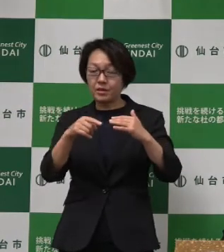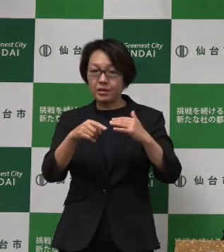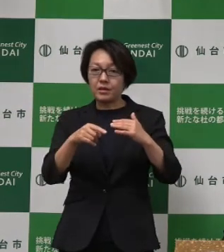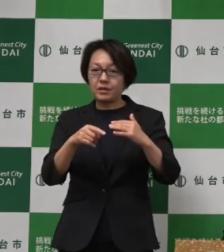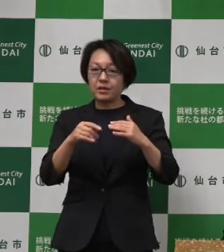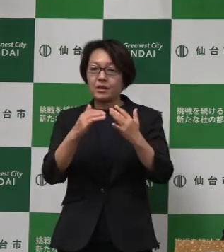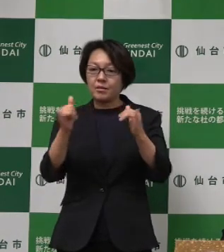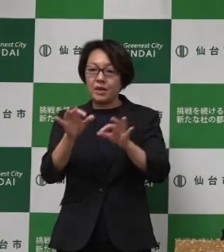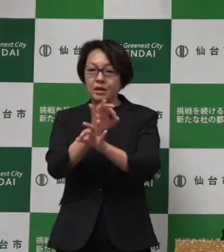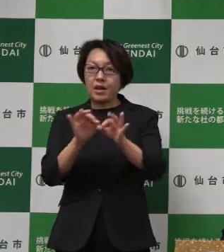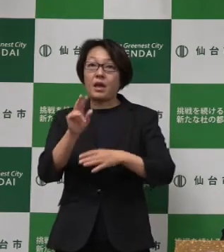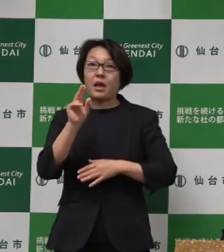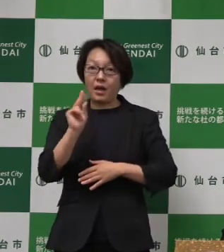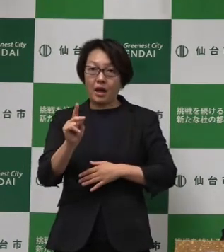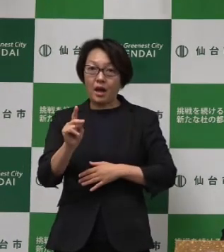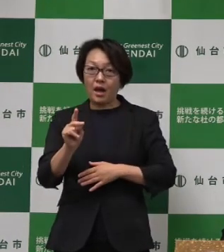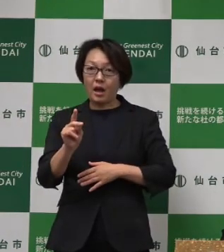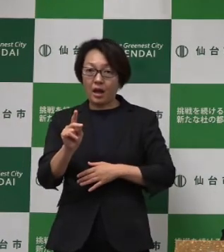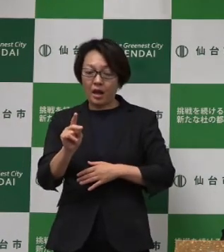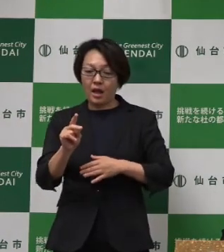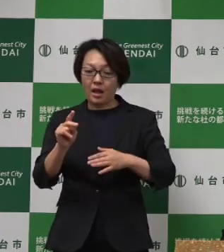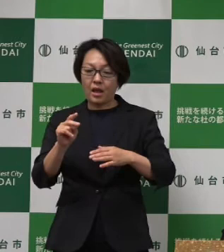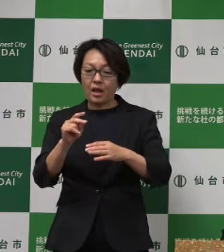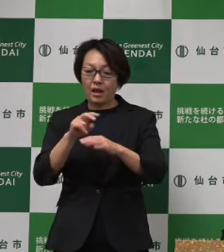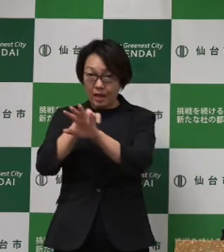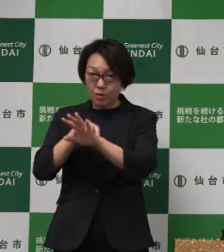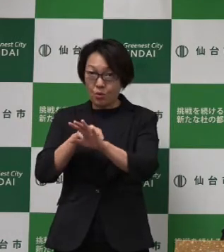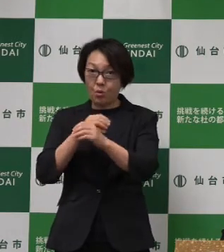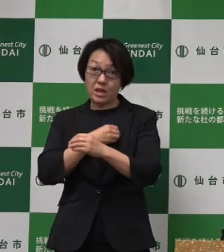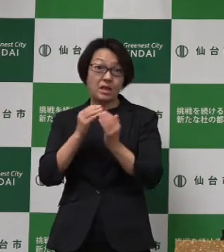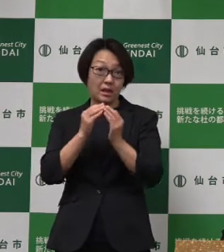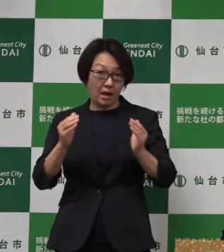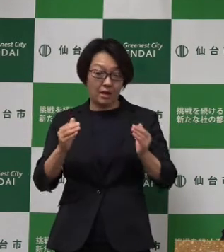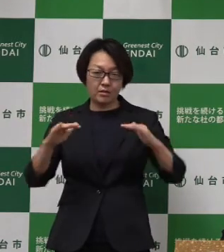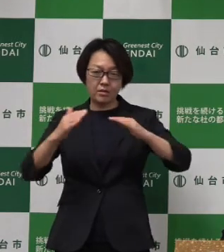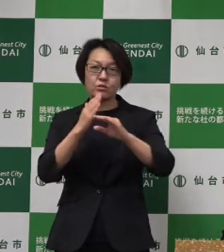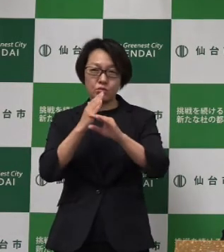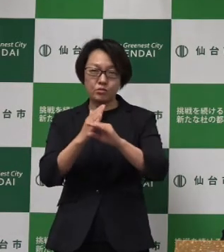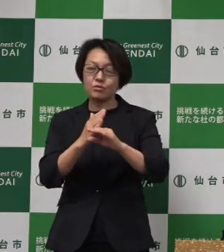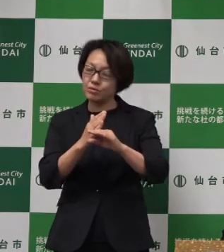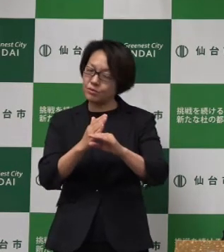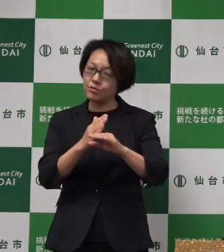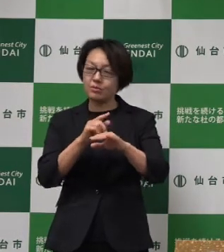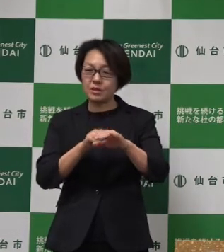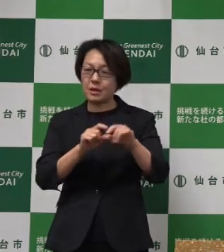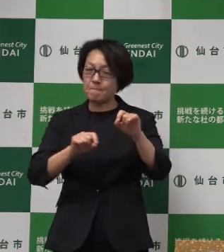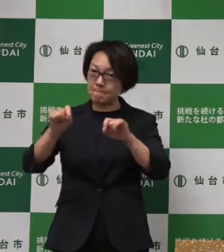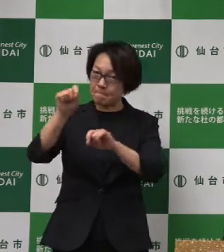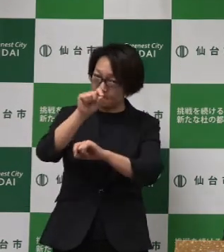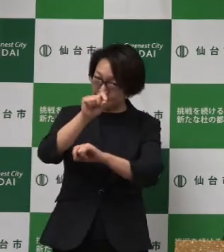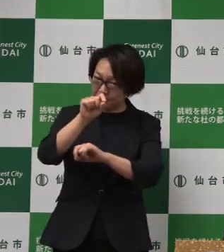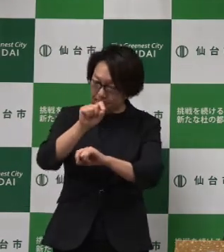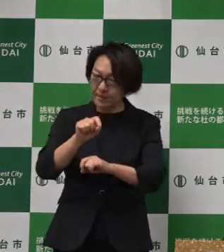委員会で慎重に審査をしていただいておりまして、若干遅れるということでございます。9月の上旬にはです